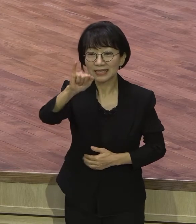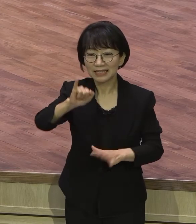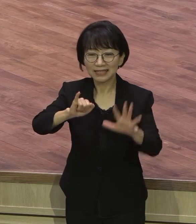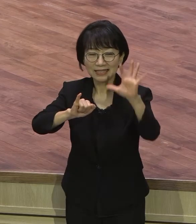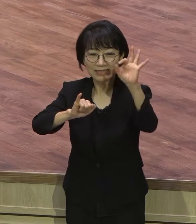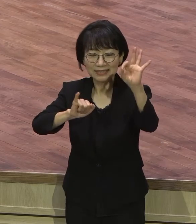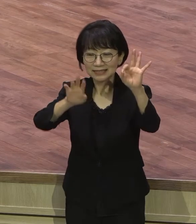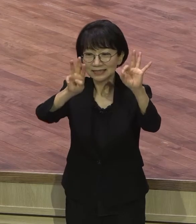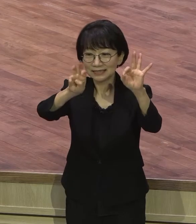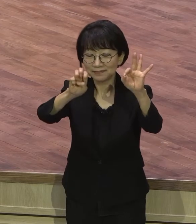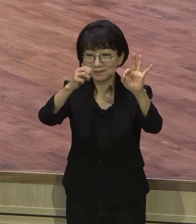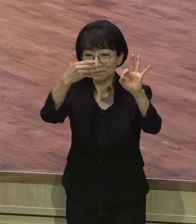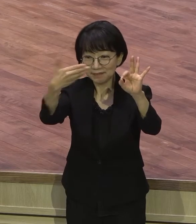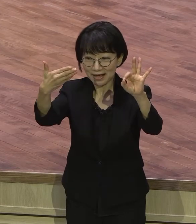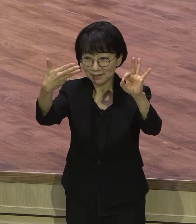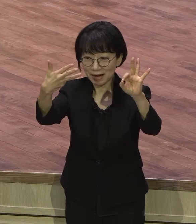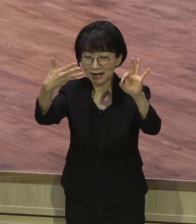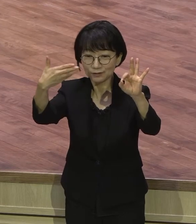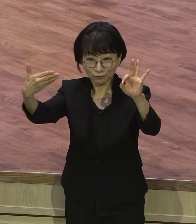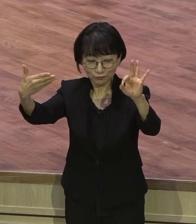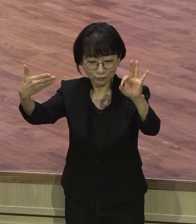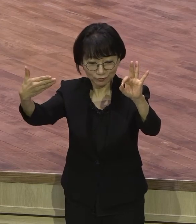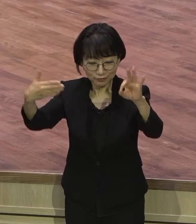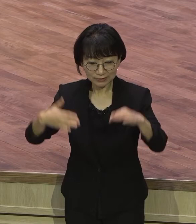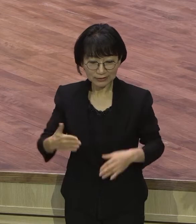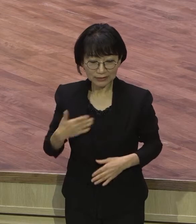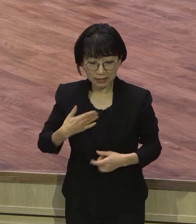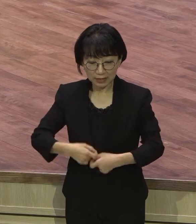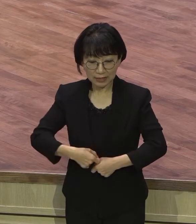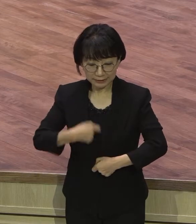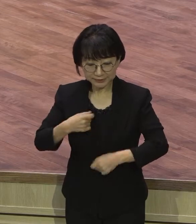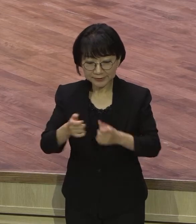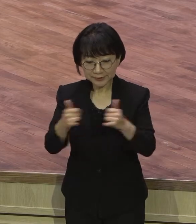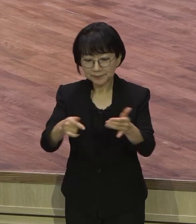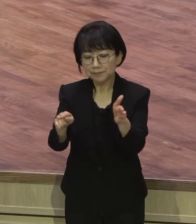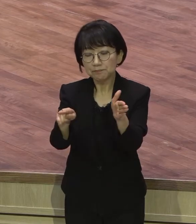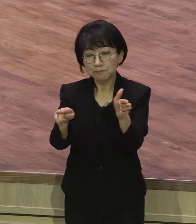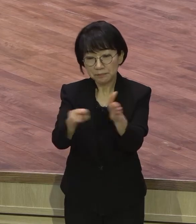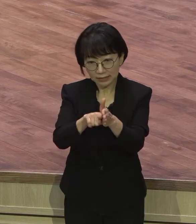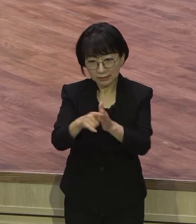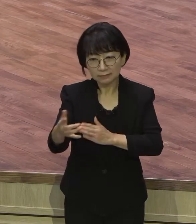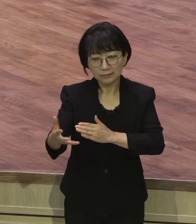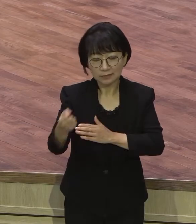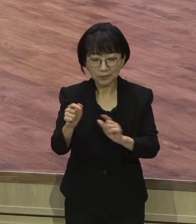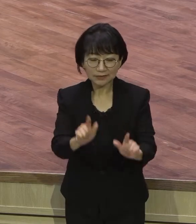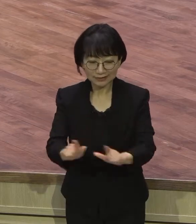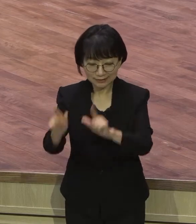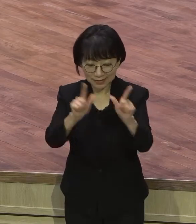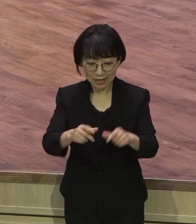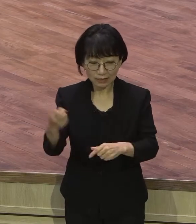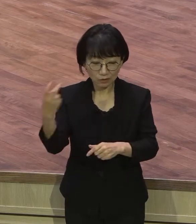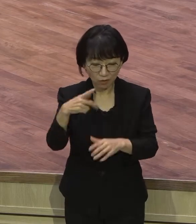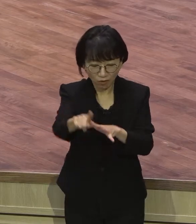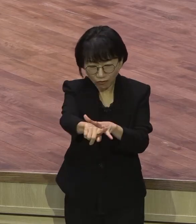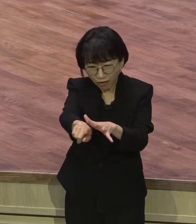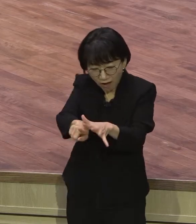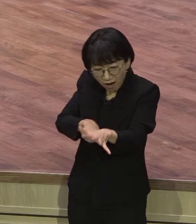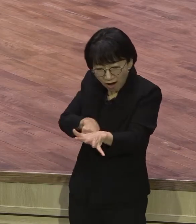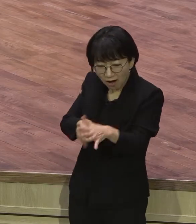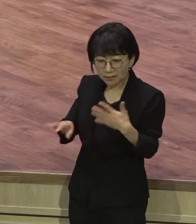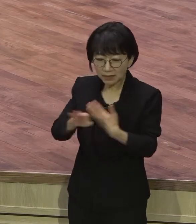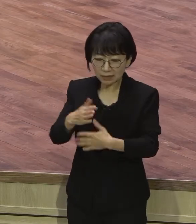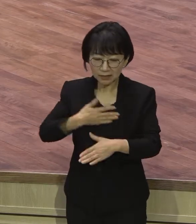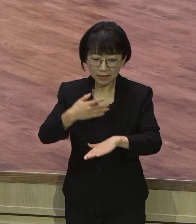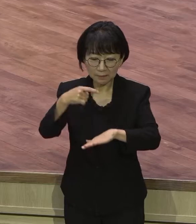10장 38절로 39절에 이렇게 말씀합니다. 나의 의인은 믿음으로 말미암아 살리라. 또한 뒤로 물러가면